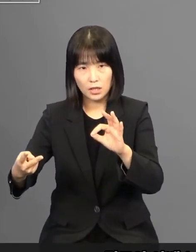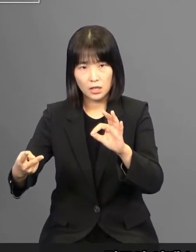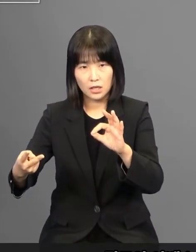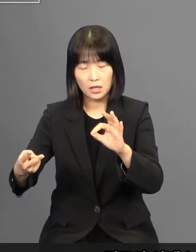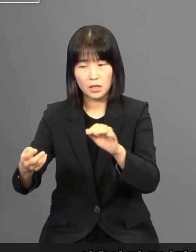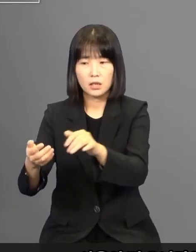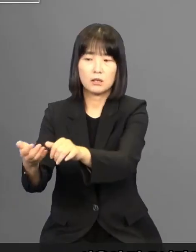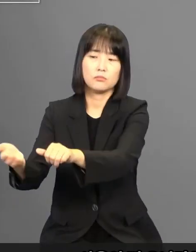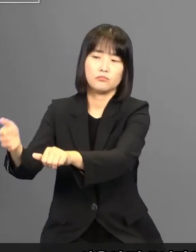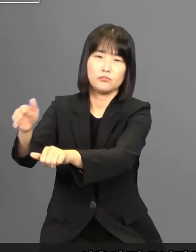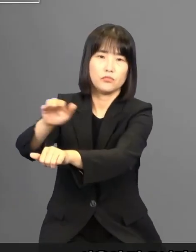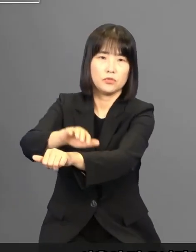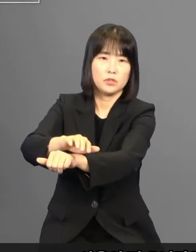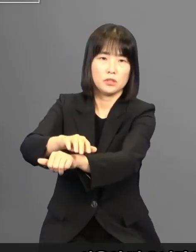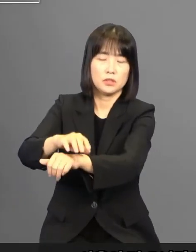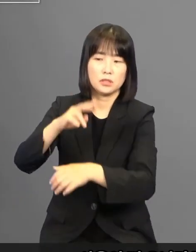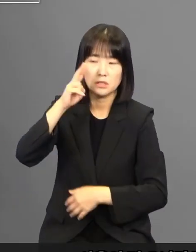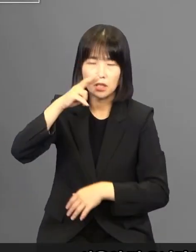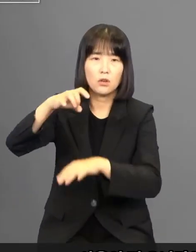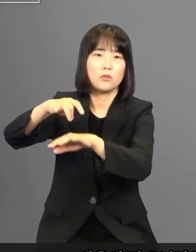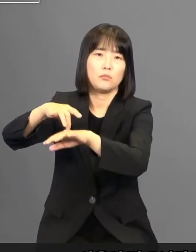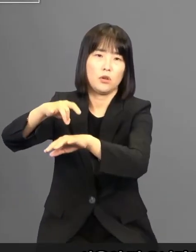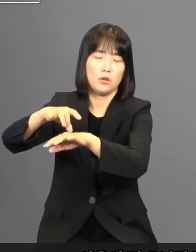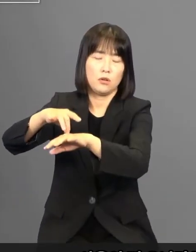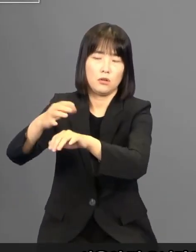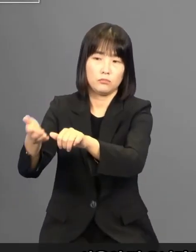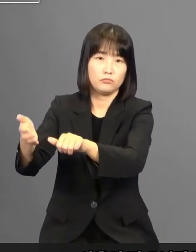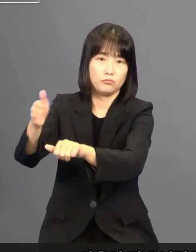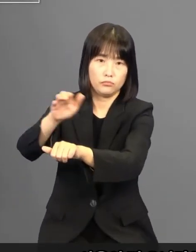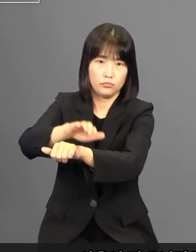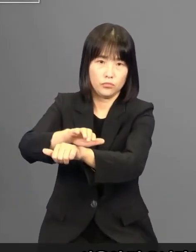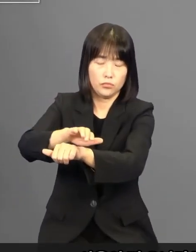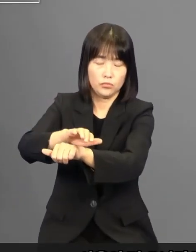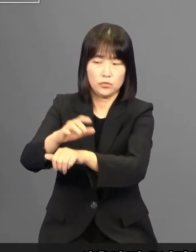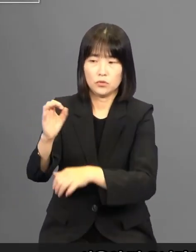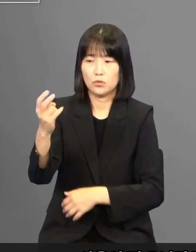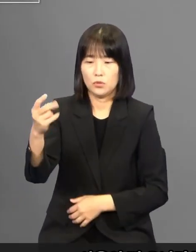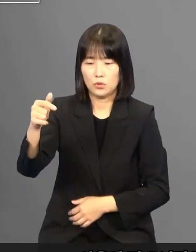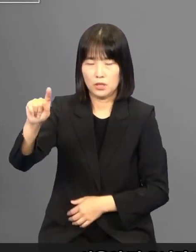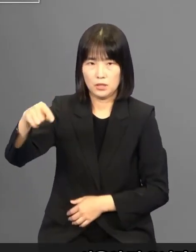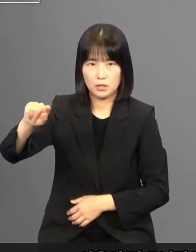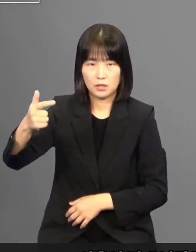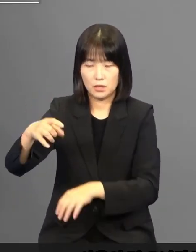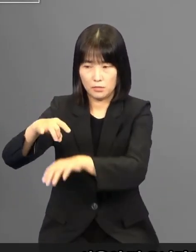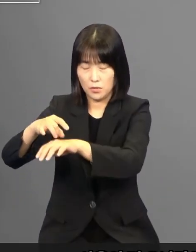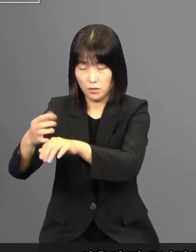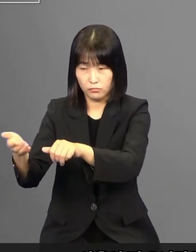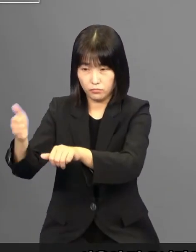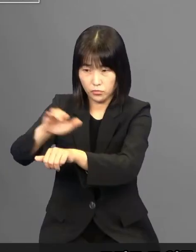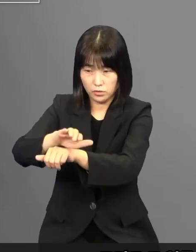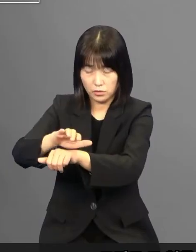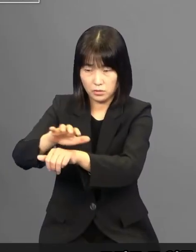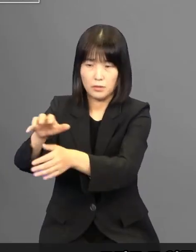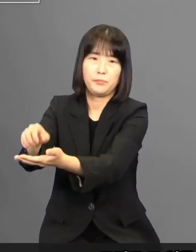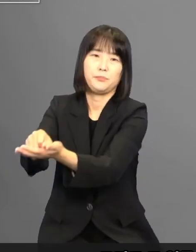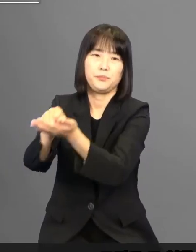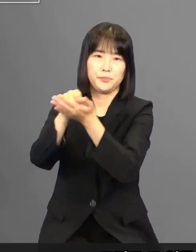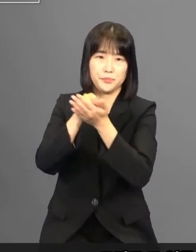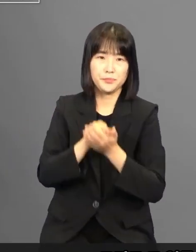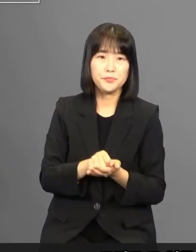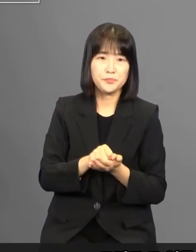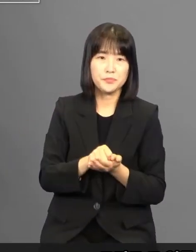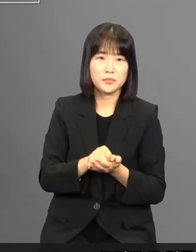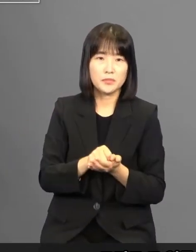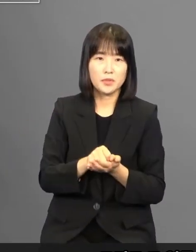누굽니까? 사울의 뼈, 요나단의 뼈를 찾아다가 가져옵니다. 그리고 그